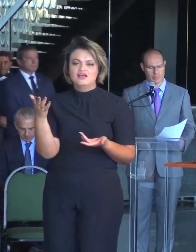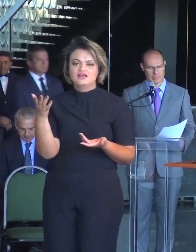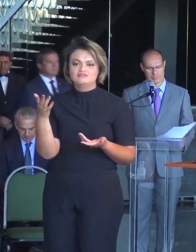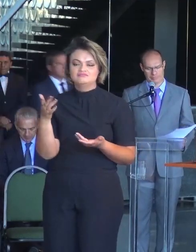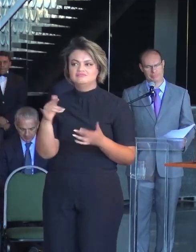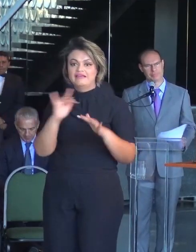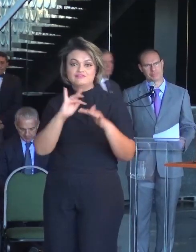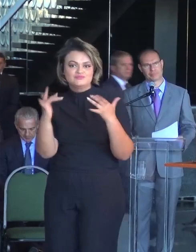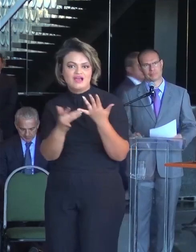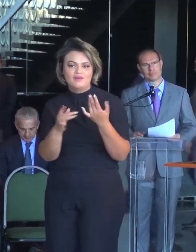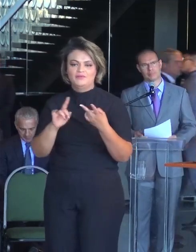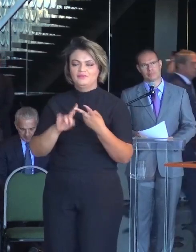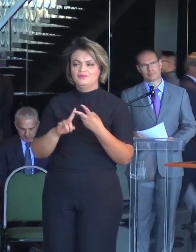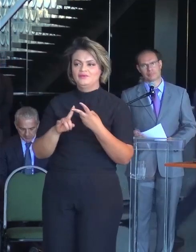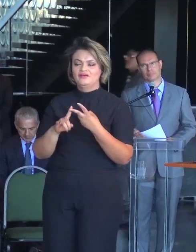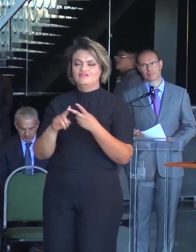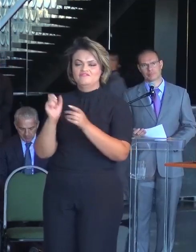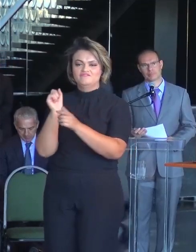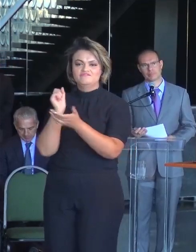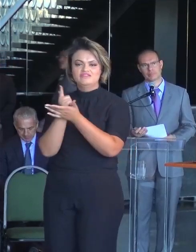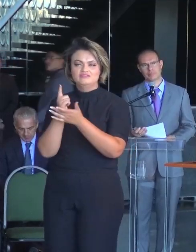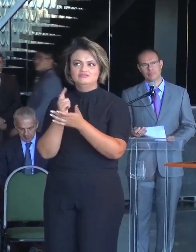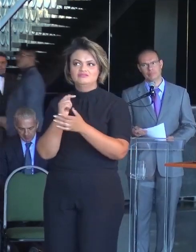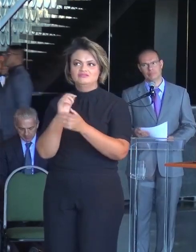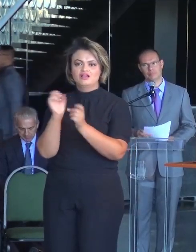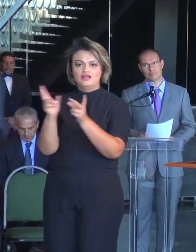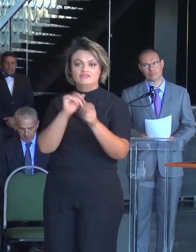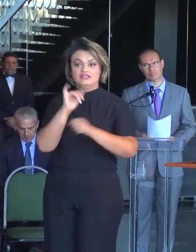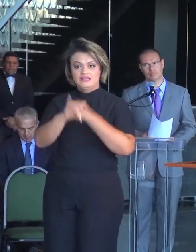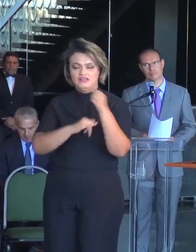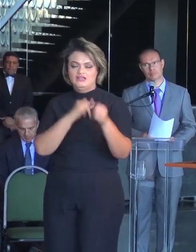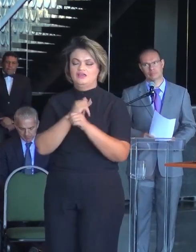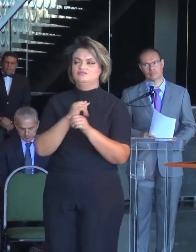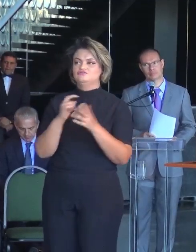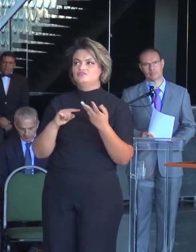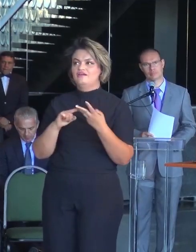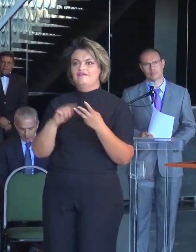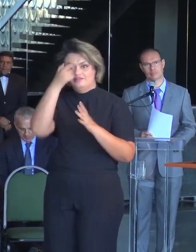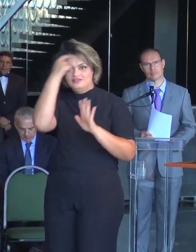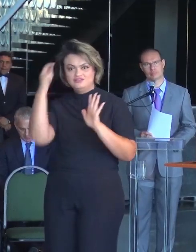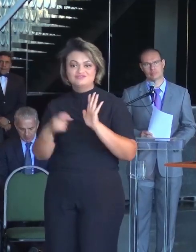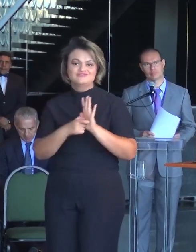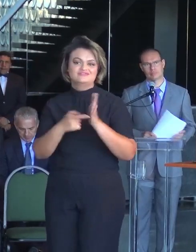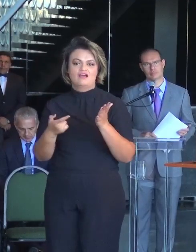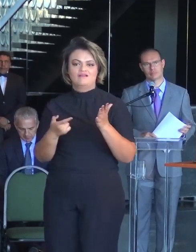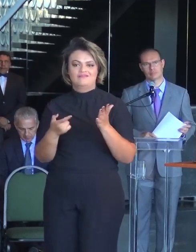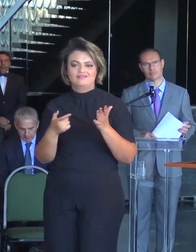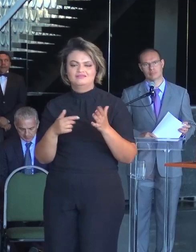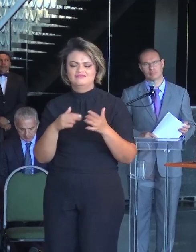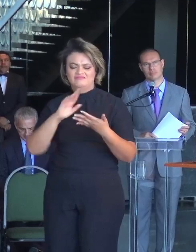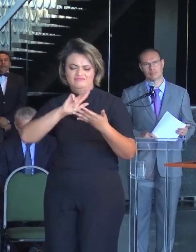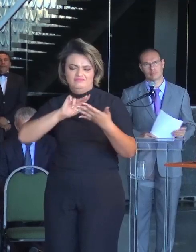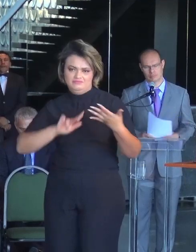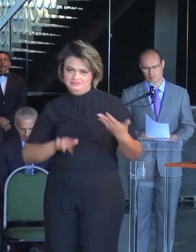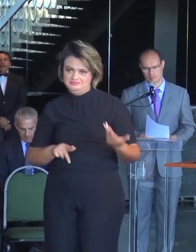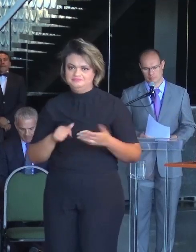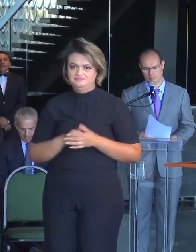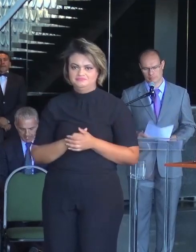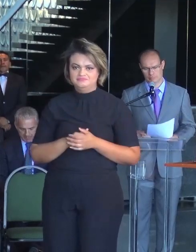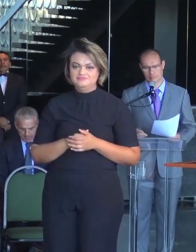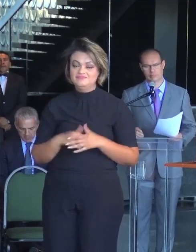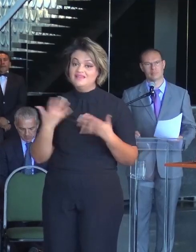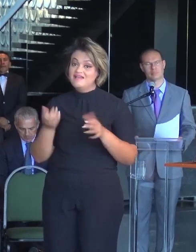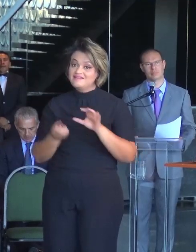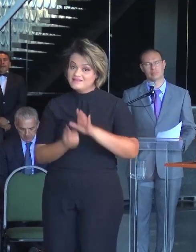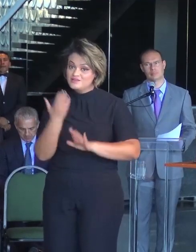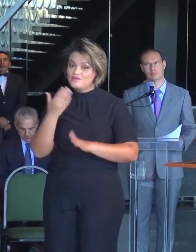as redes sociais, com o comércio eletrônico, com a inteligência artificial, enfim, com tudo isso. E